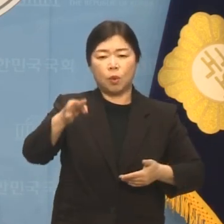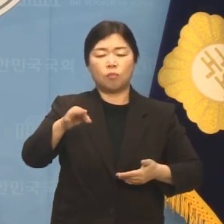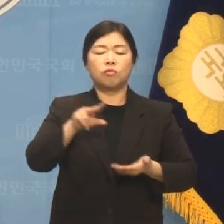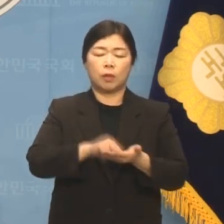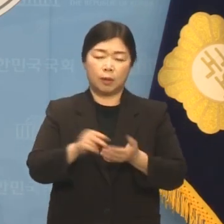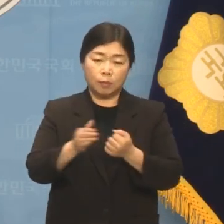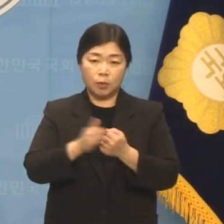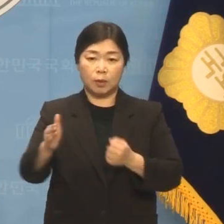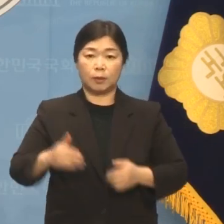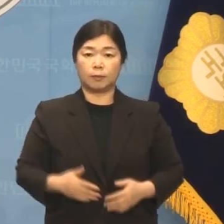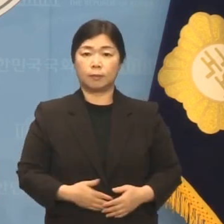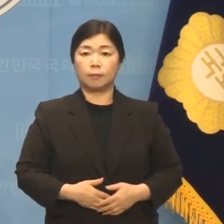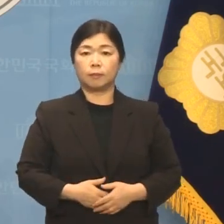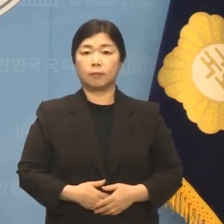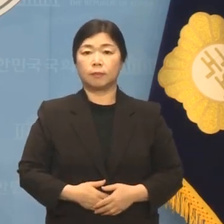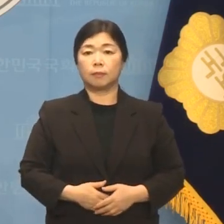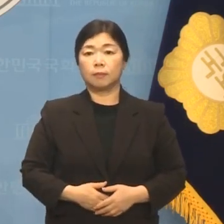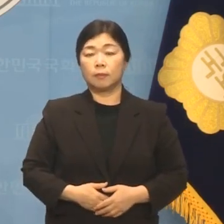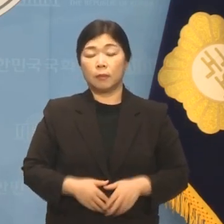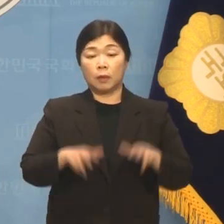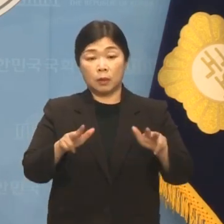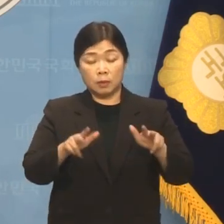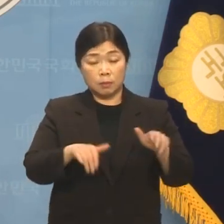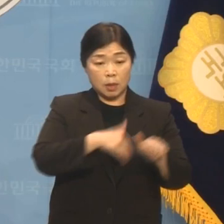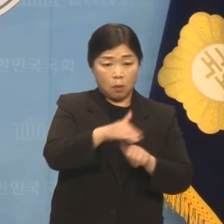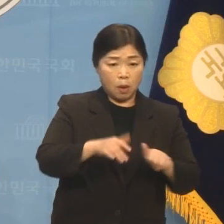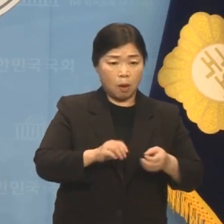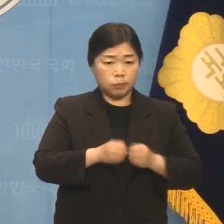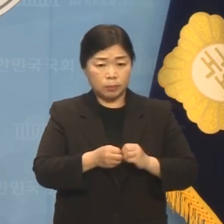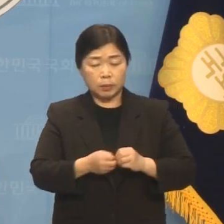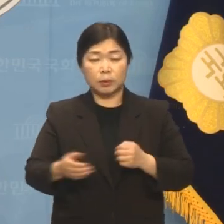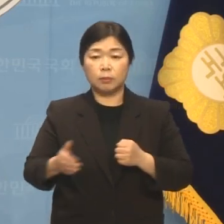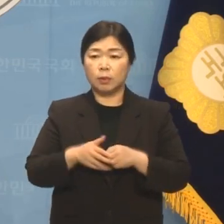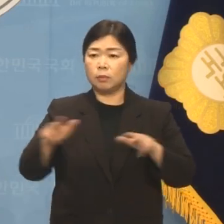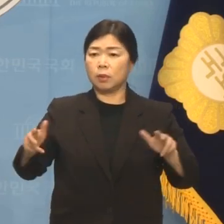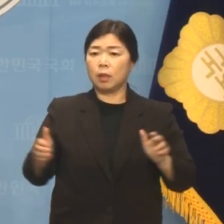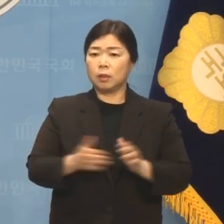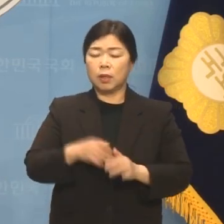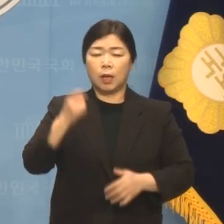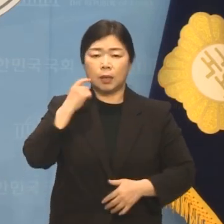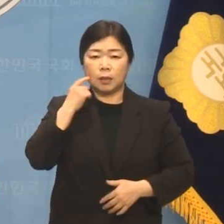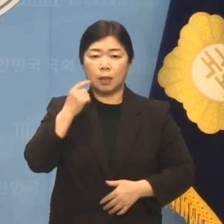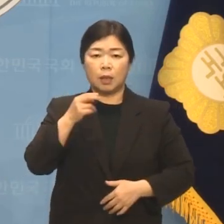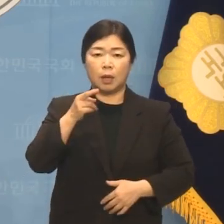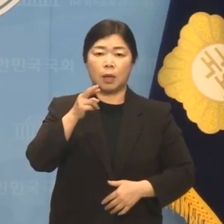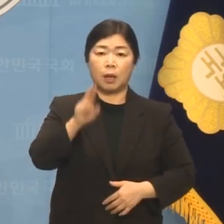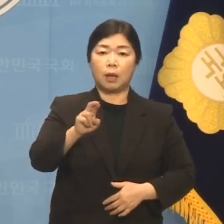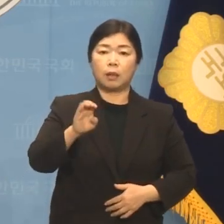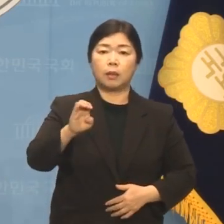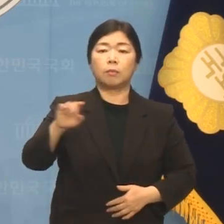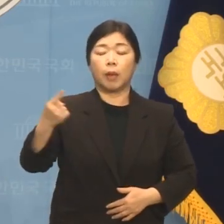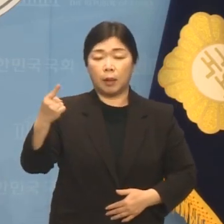때문입니다. 현실을 왜곡하니까 이제까지 가짜 아리백을 해온 겁니다.